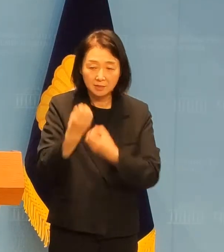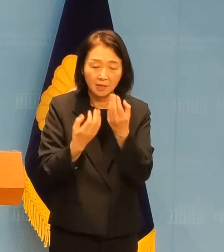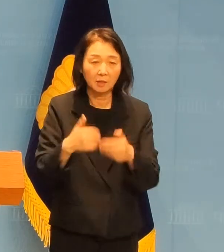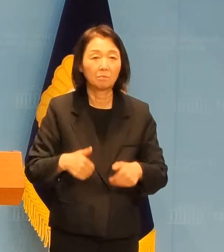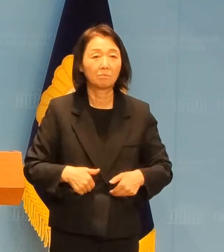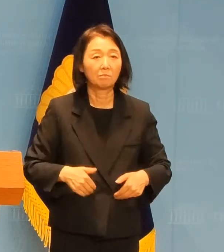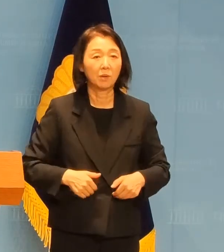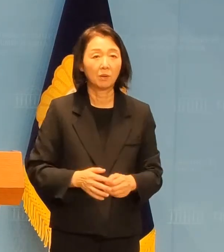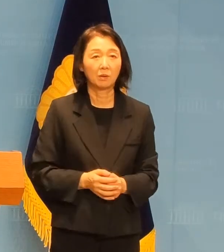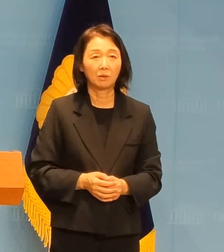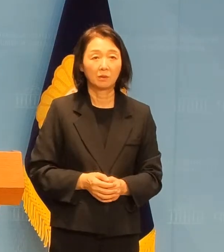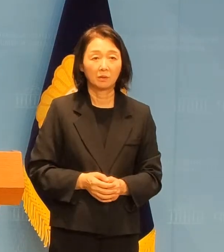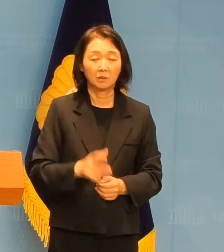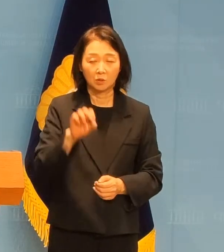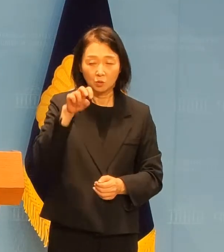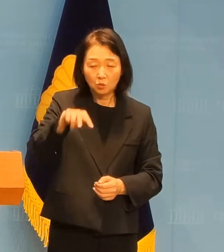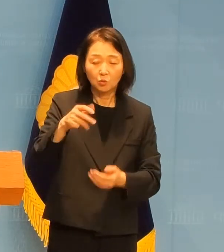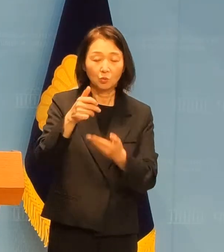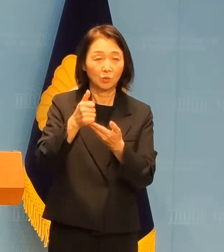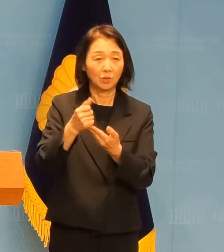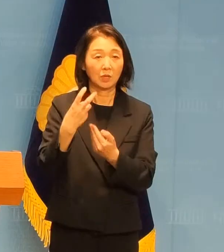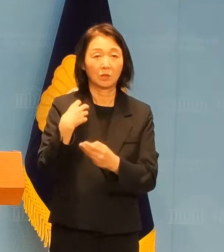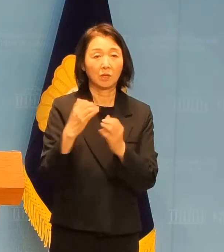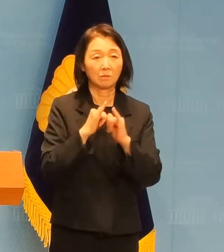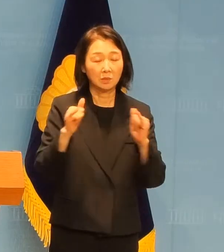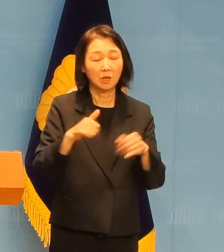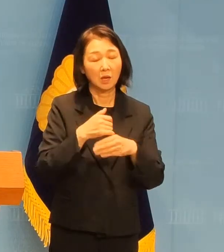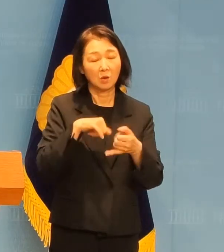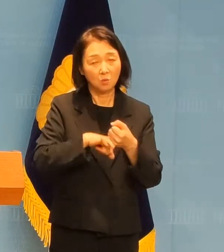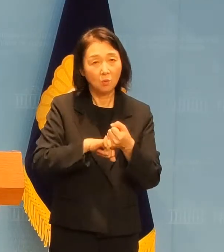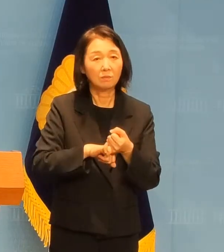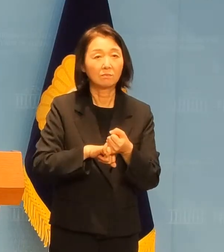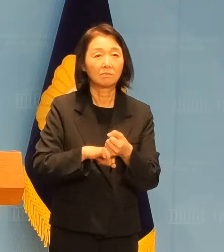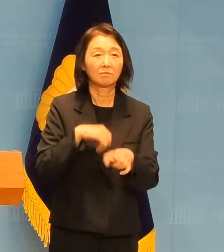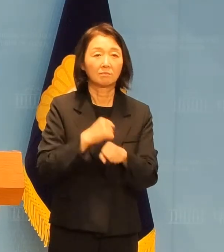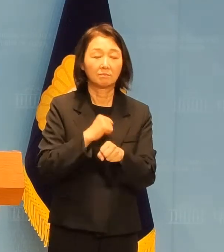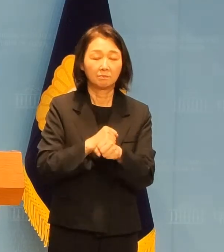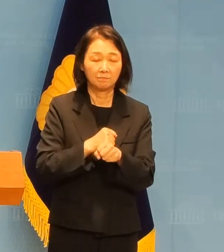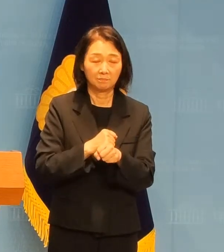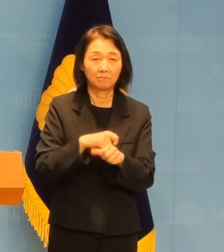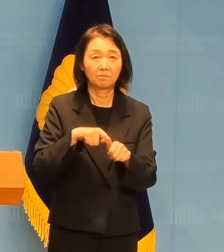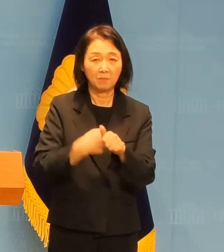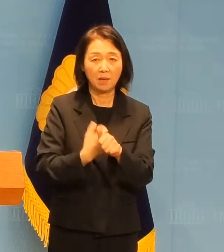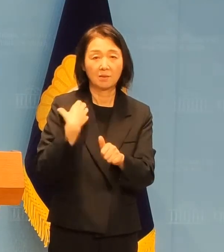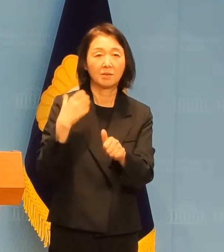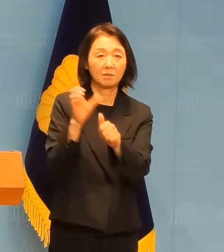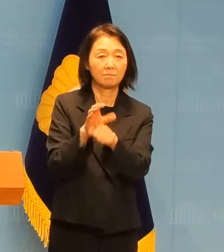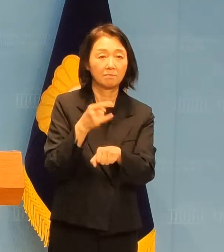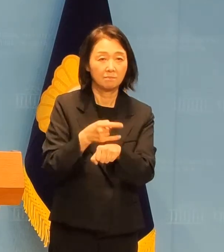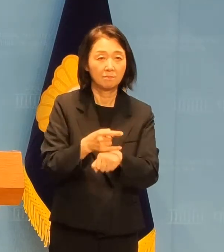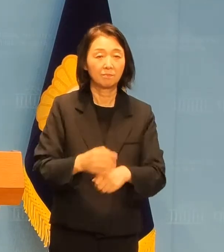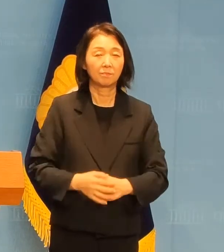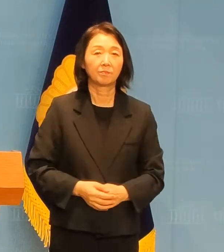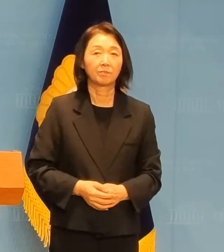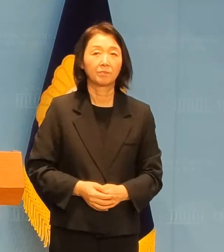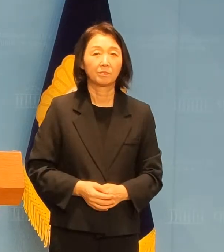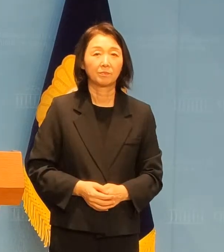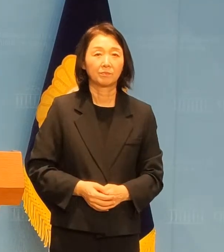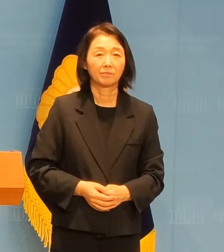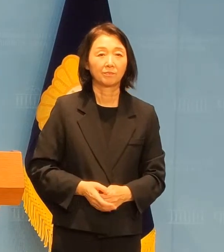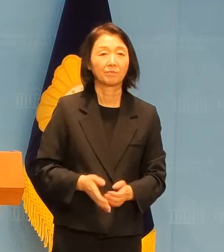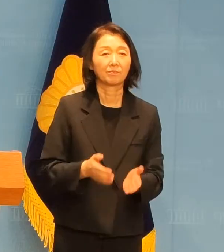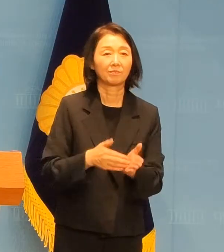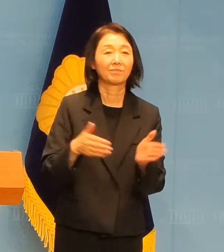밝히고 유철원 위원장을 비롯한 책임자들에게 반드시 응분의 책임을 물을 것입니다.